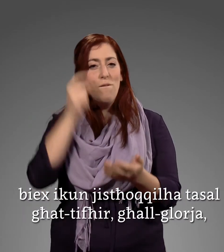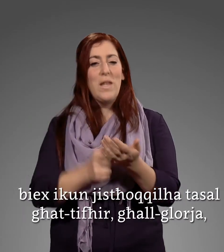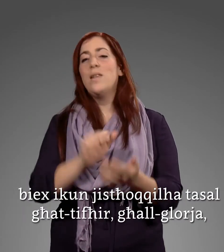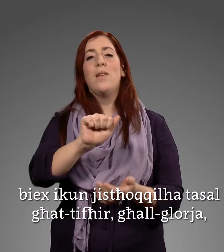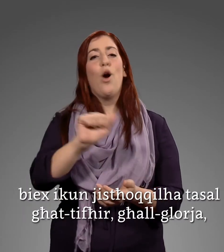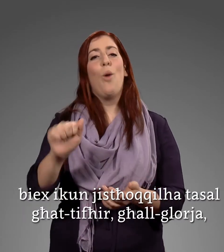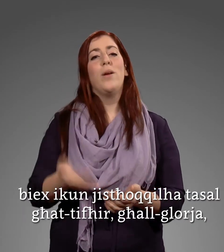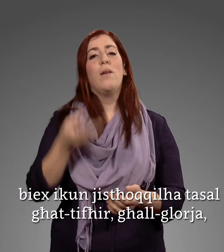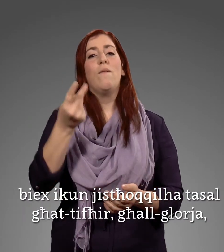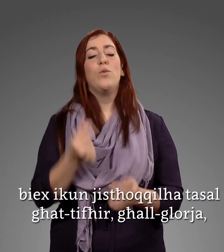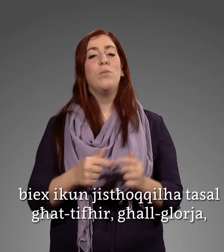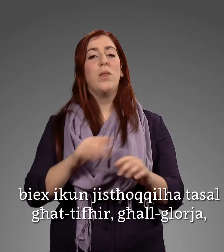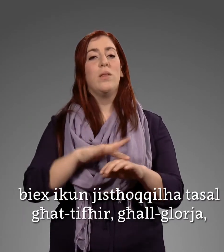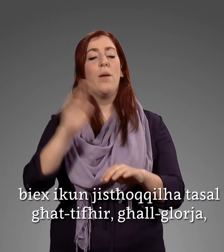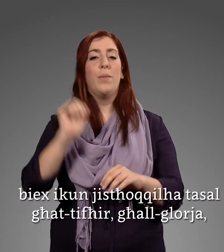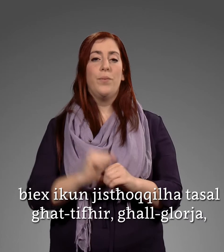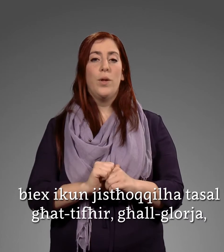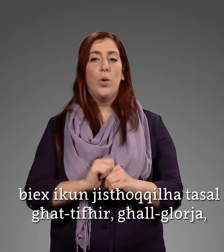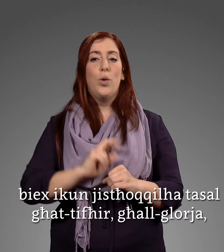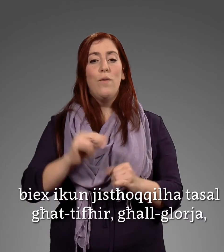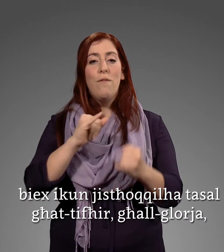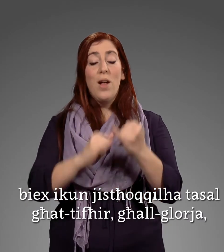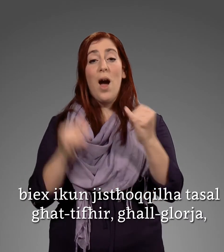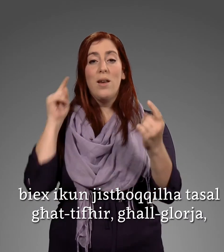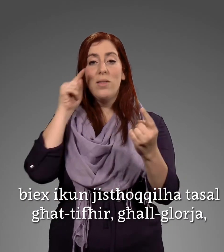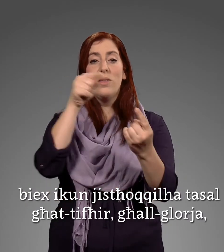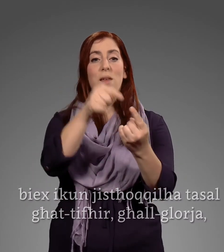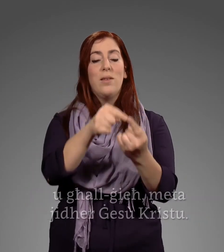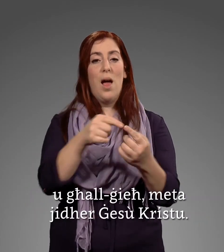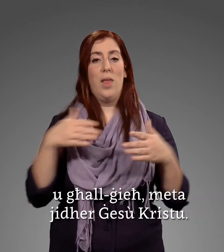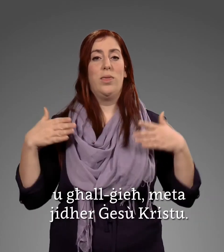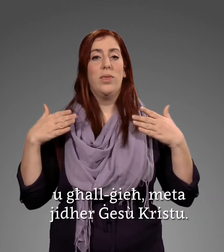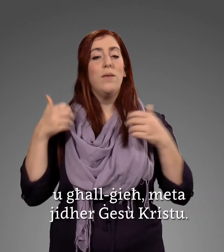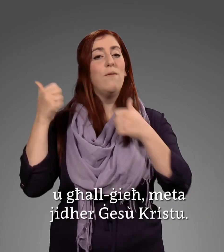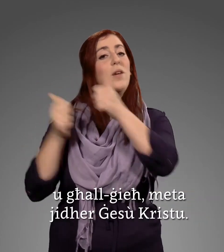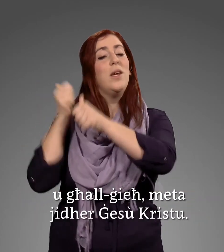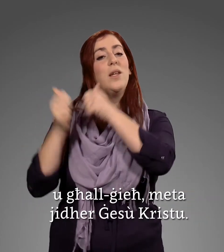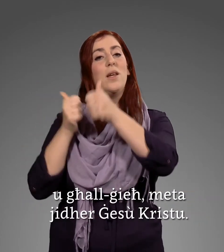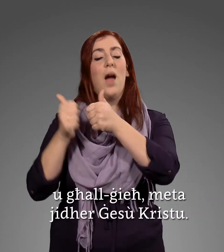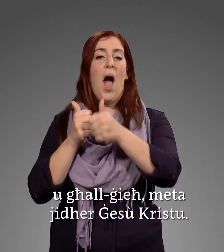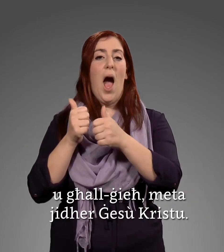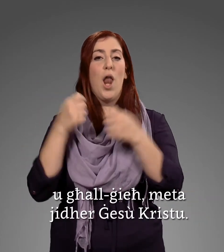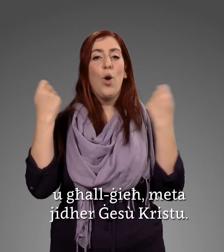ikun jisħoqilha tasal għat-tifħir, għal-glorja u għal-ġieħ meta jidher Ġesu Kristu.